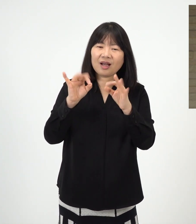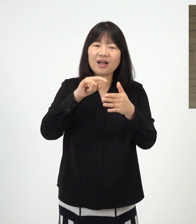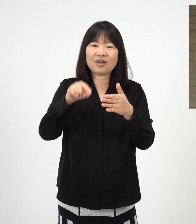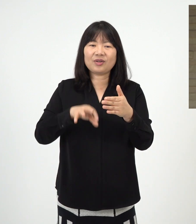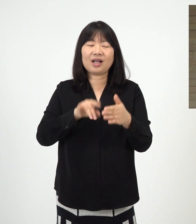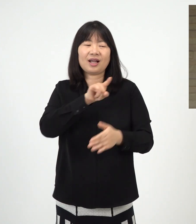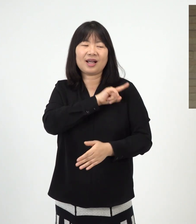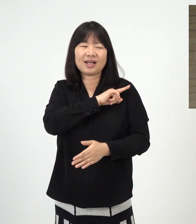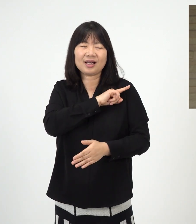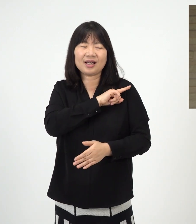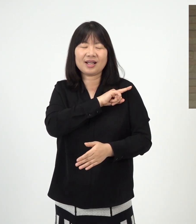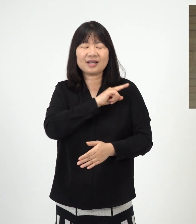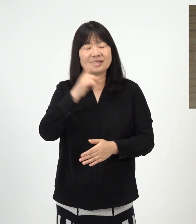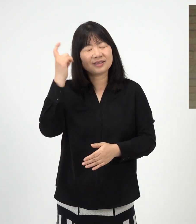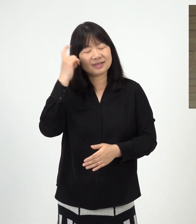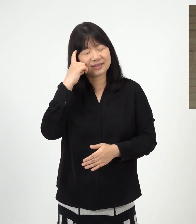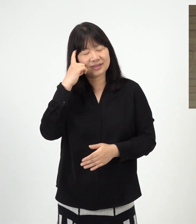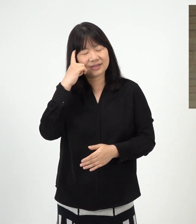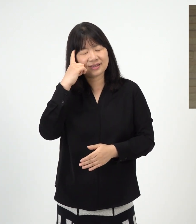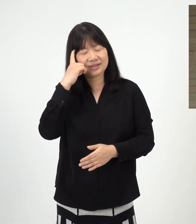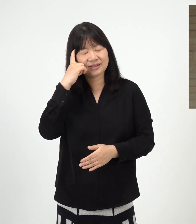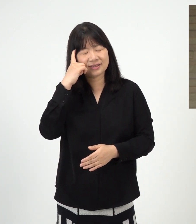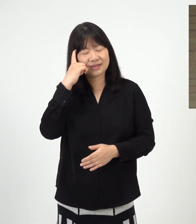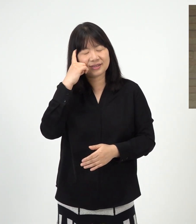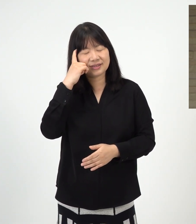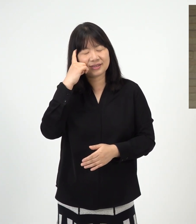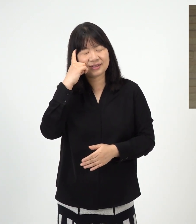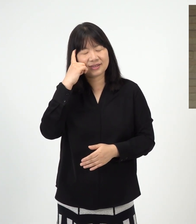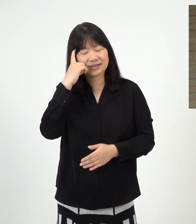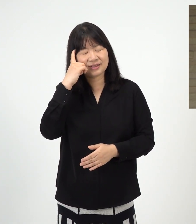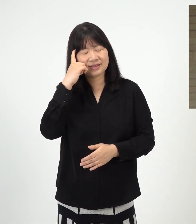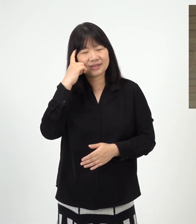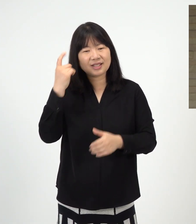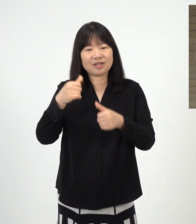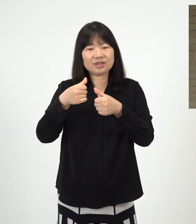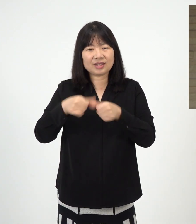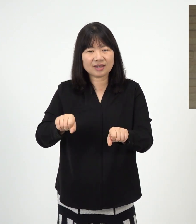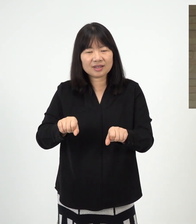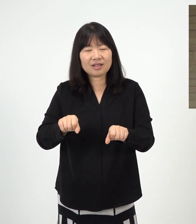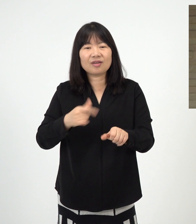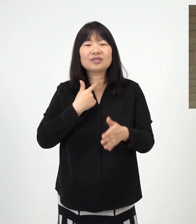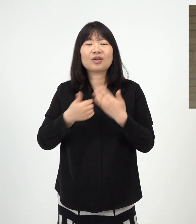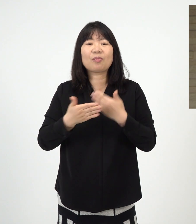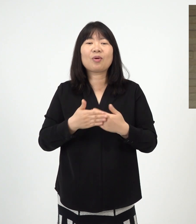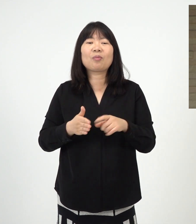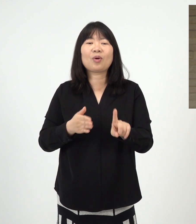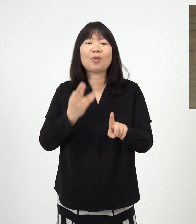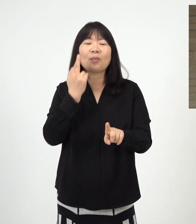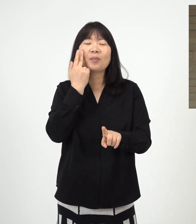중에서도 가장 제 인식의 틀에 충격을 주었던 사건이 미국의